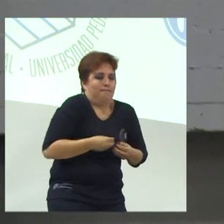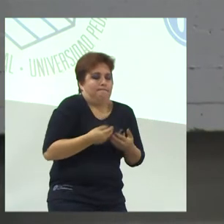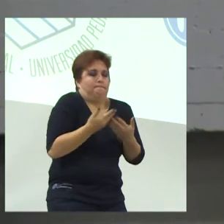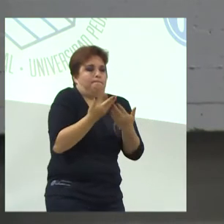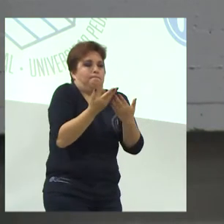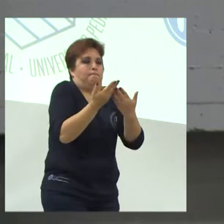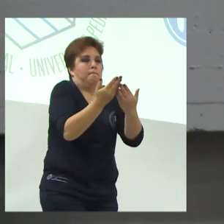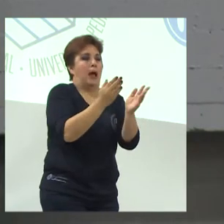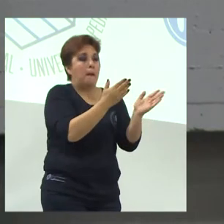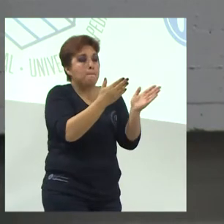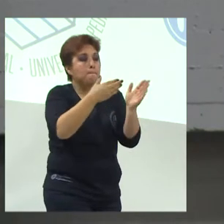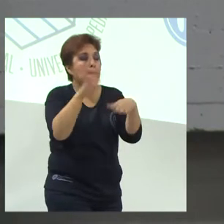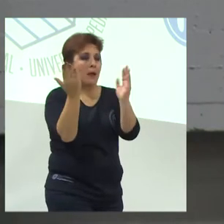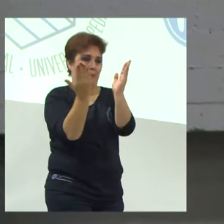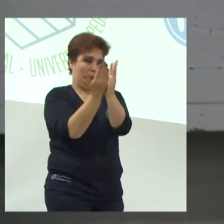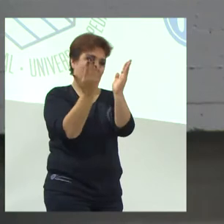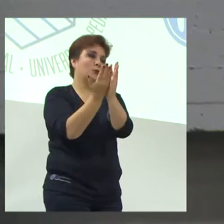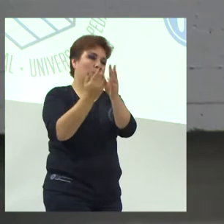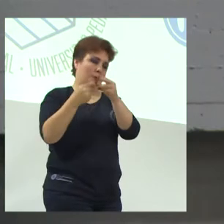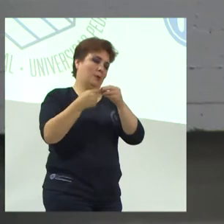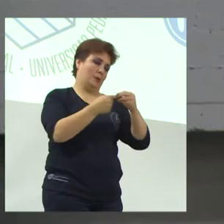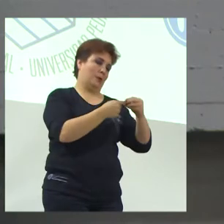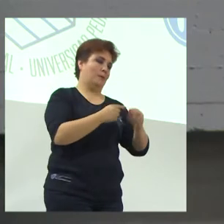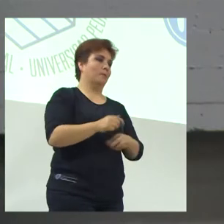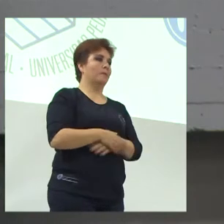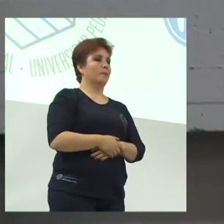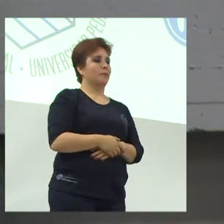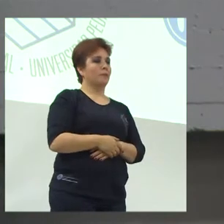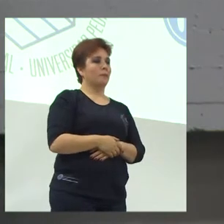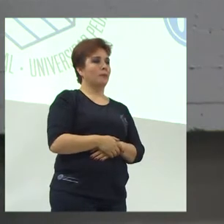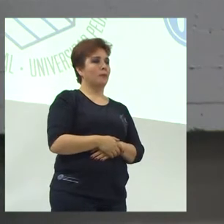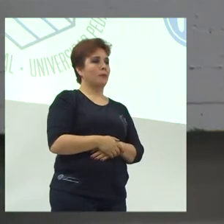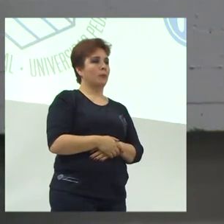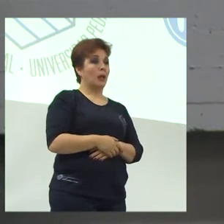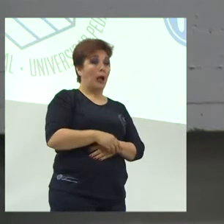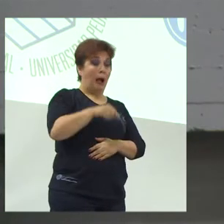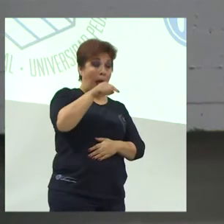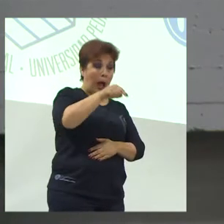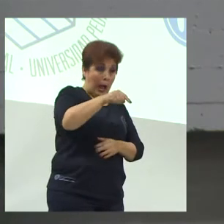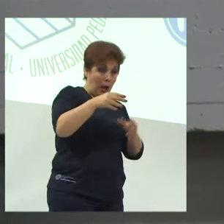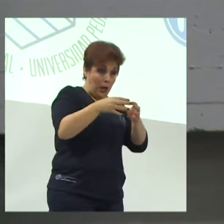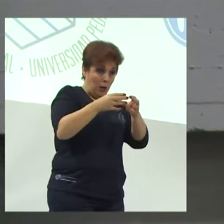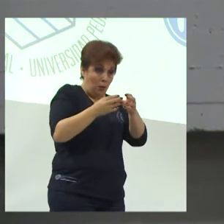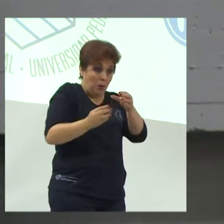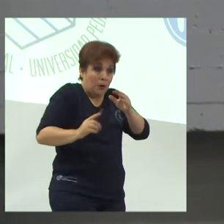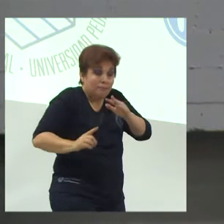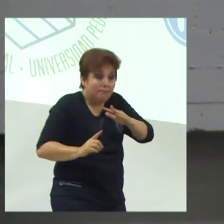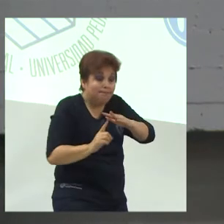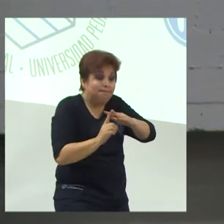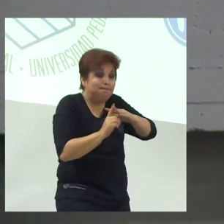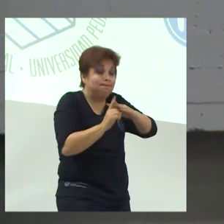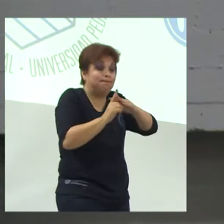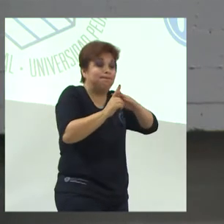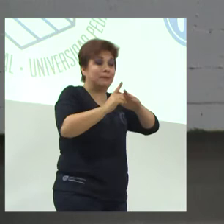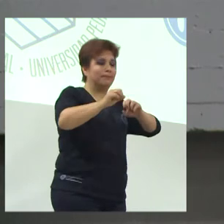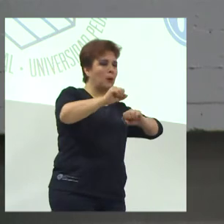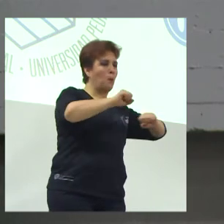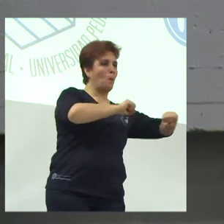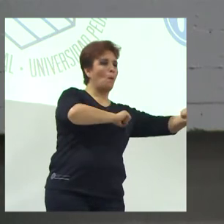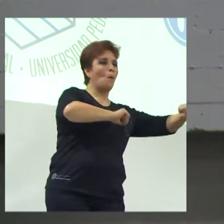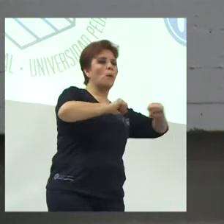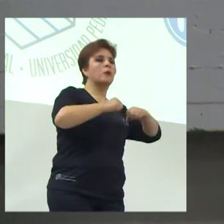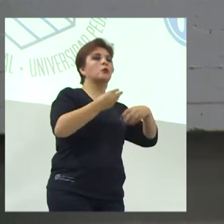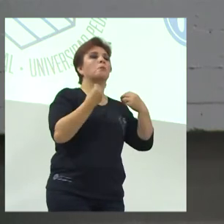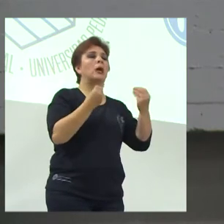de nuestra licenciatura a partir de allí el movimiento de educación especial